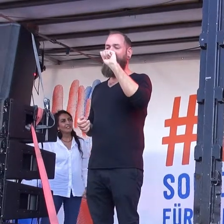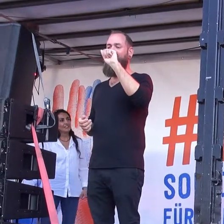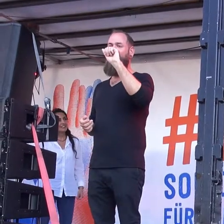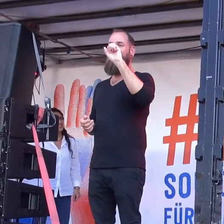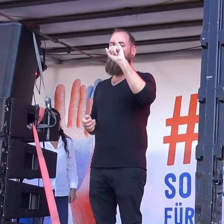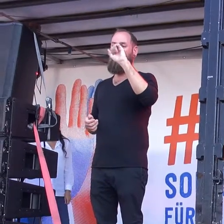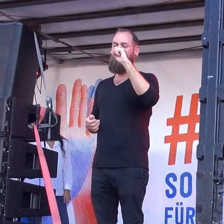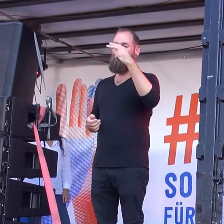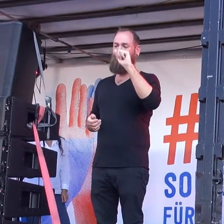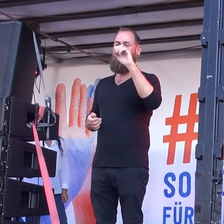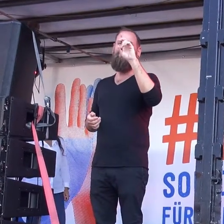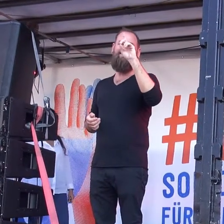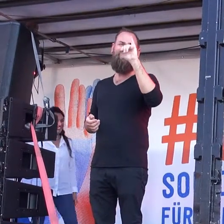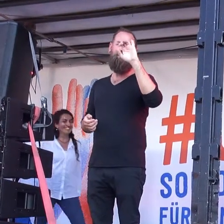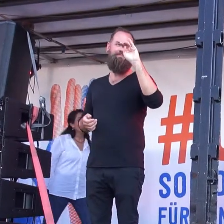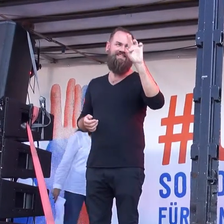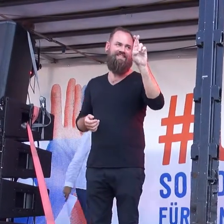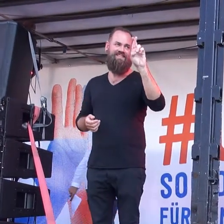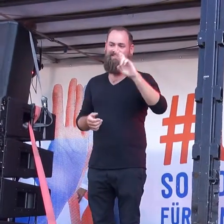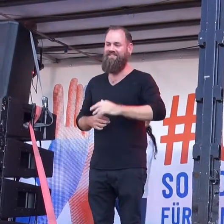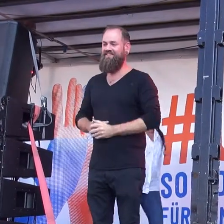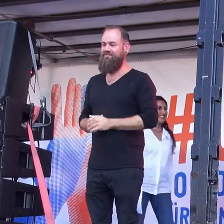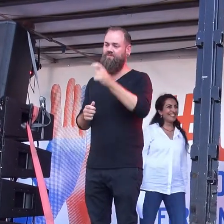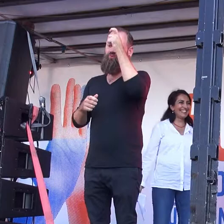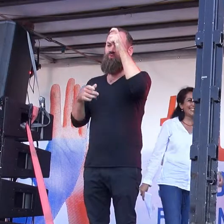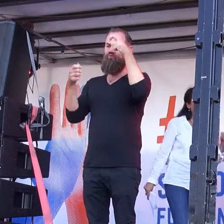berlin-brandenburg rochelle